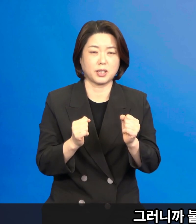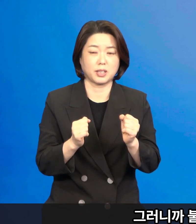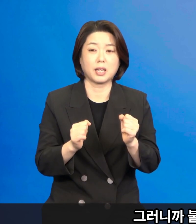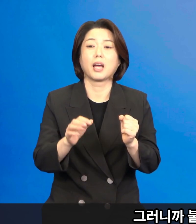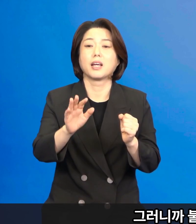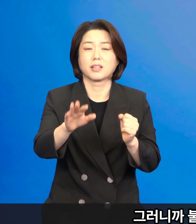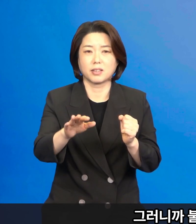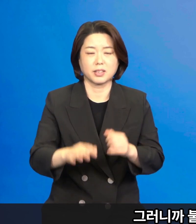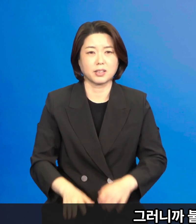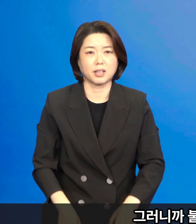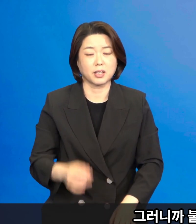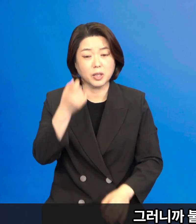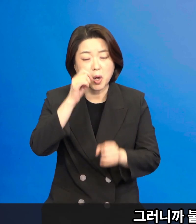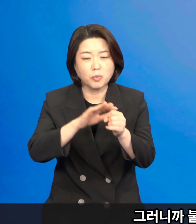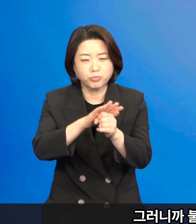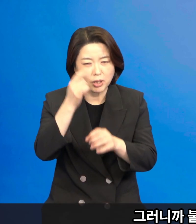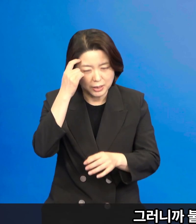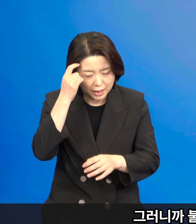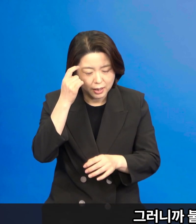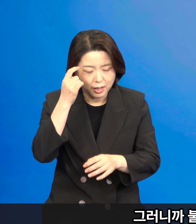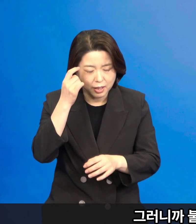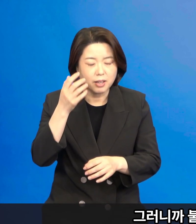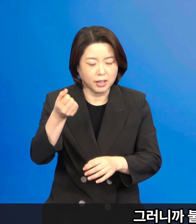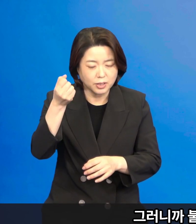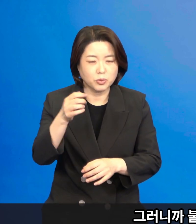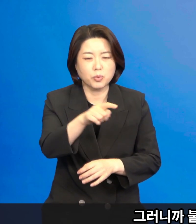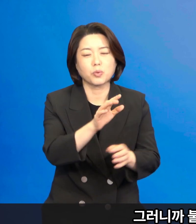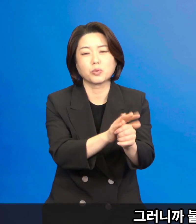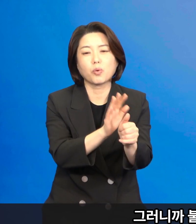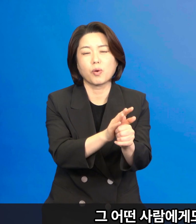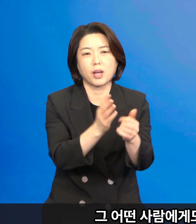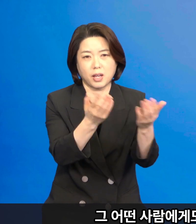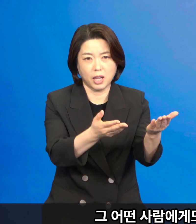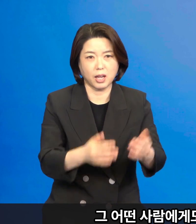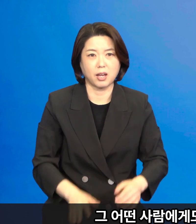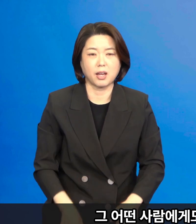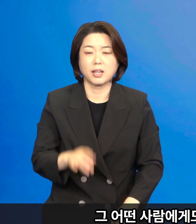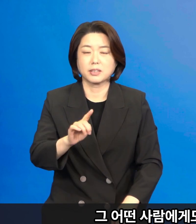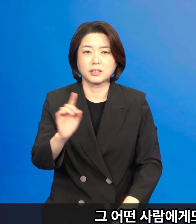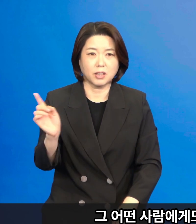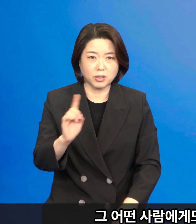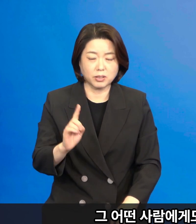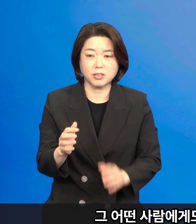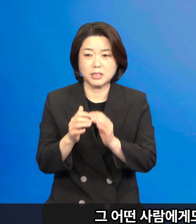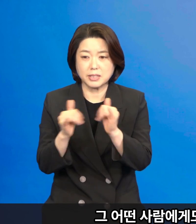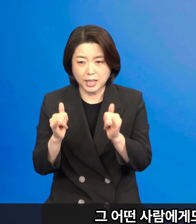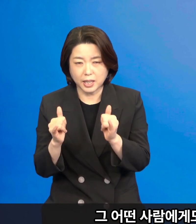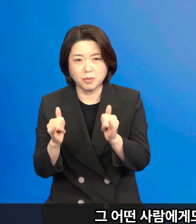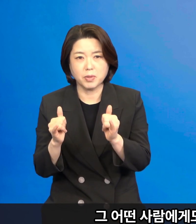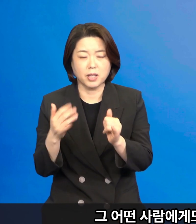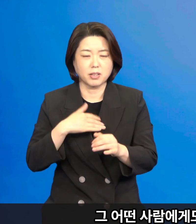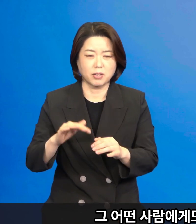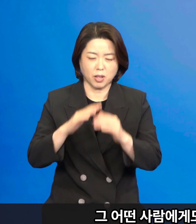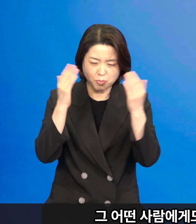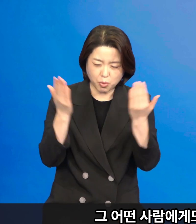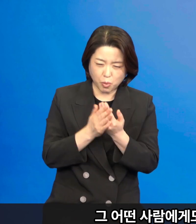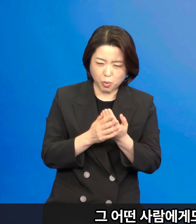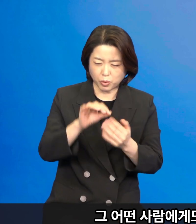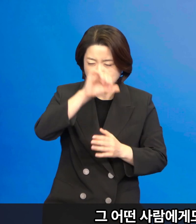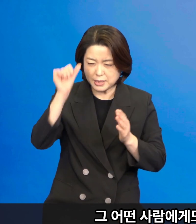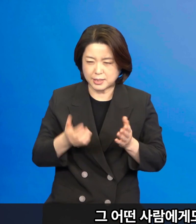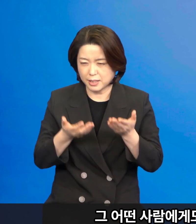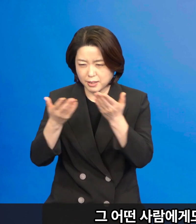그러니까 불쌍히 여기고 도와주되 그 어떤 사람에게도 너의 온 인생을 걸지